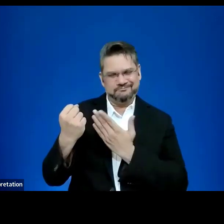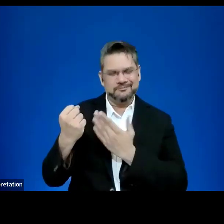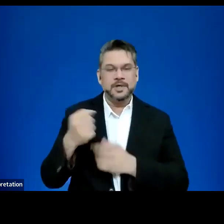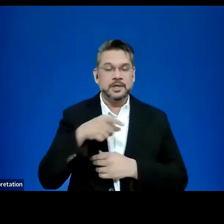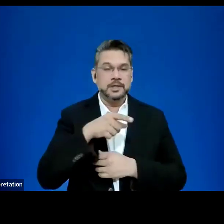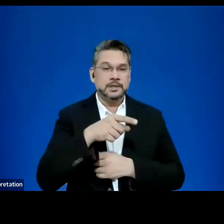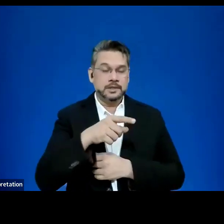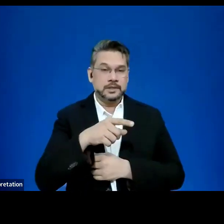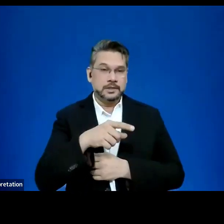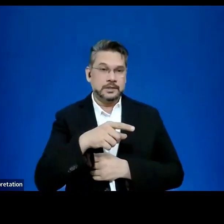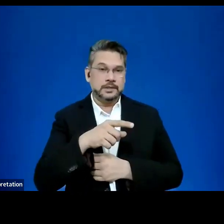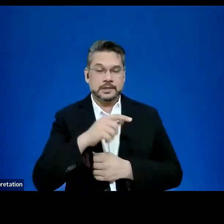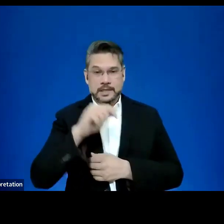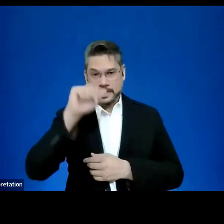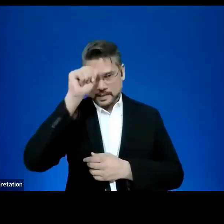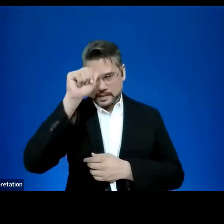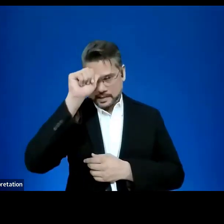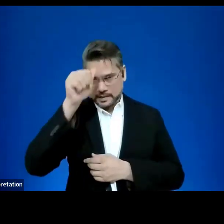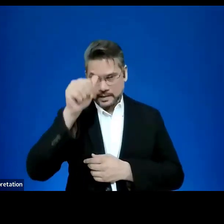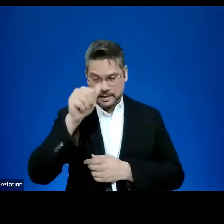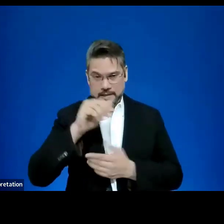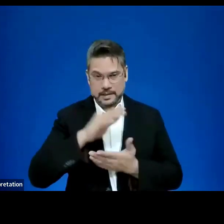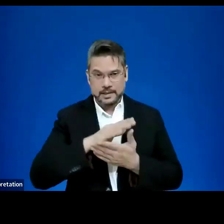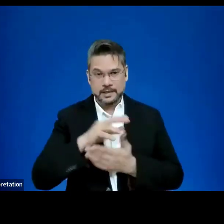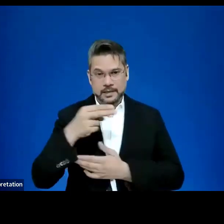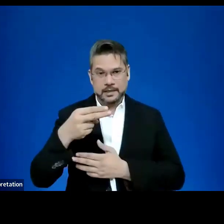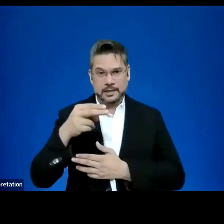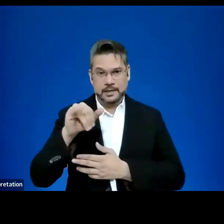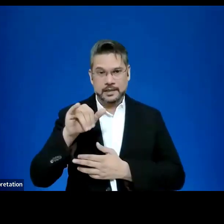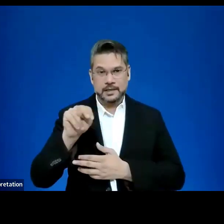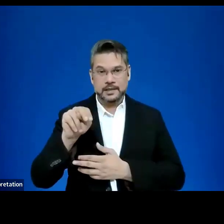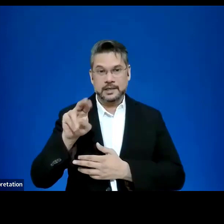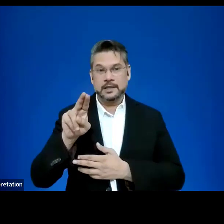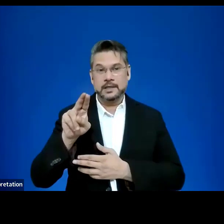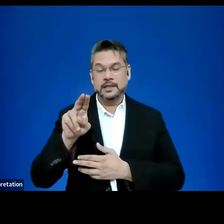Lavana， 可以给我一秒钟时间。